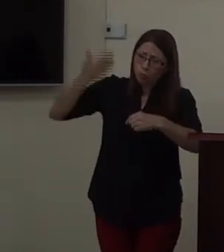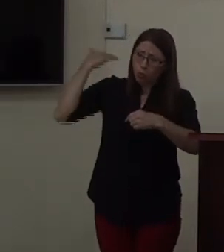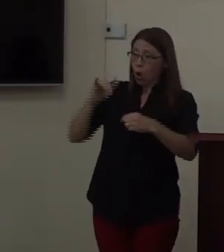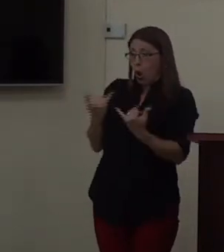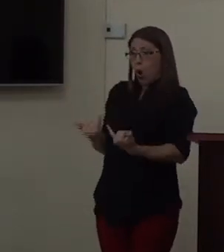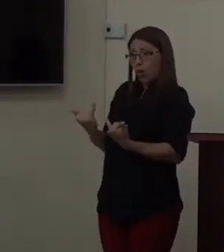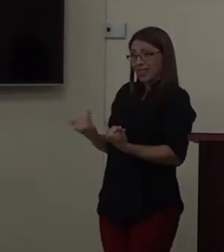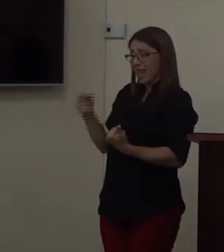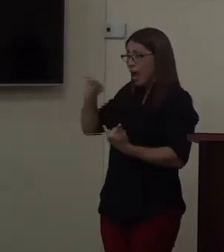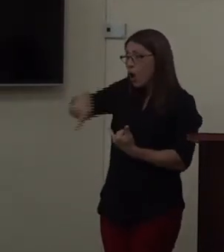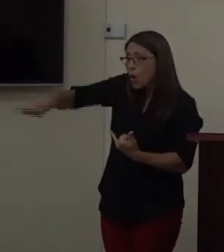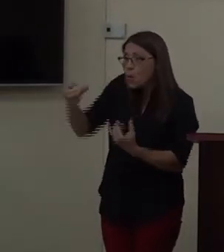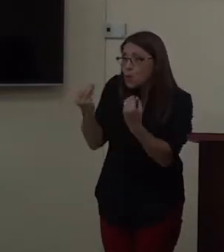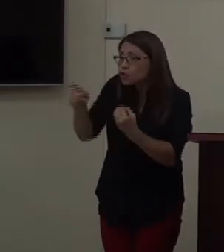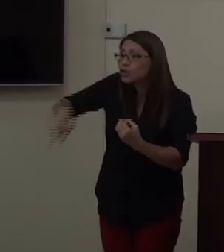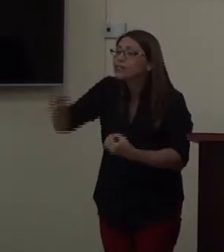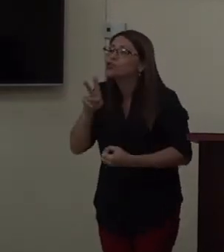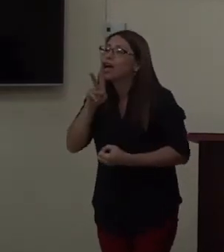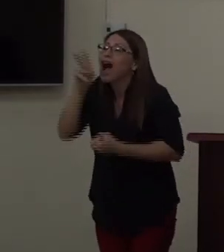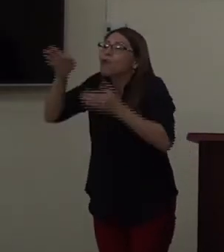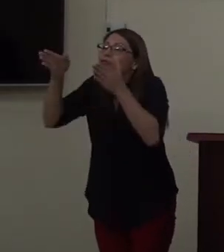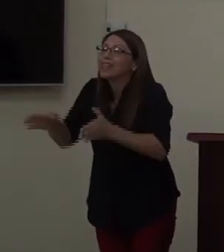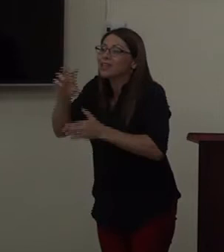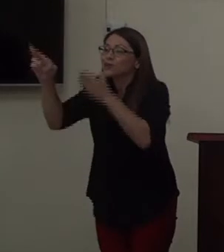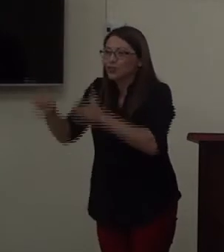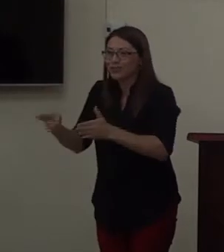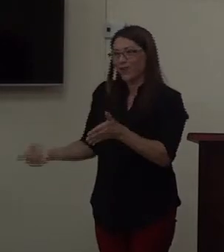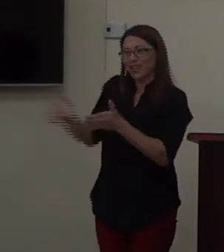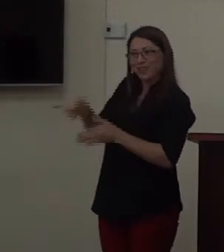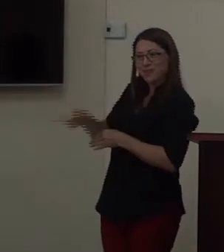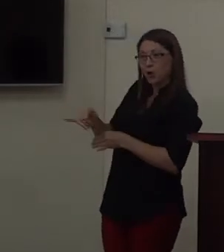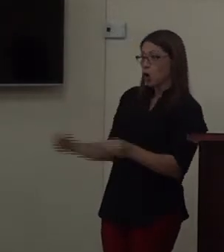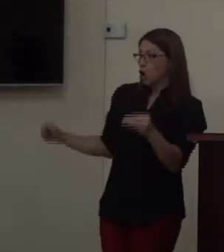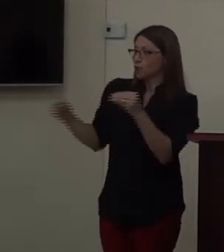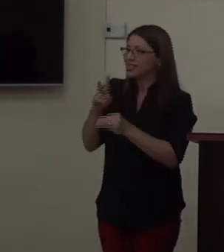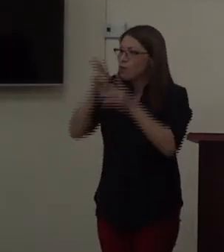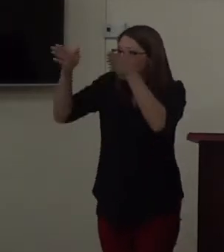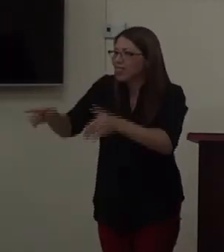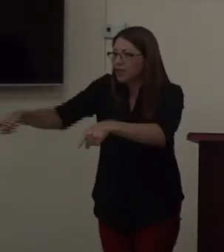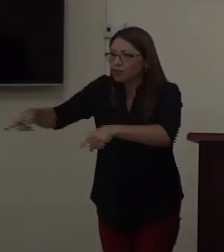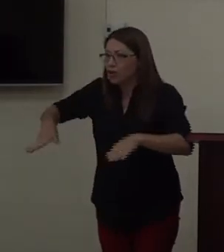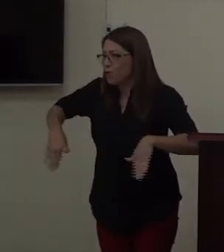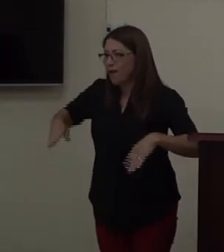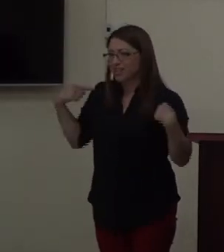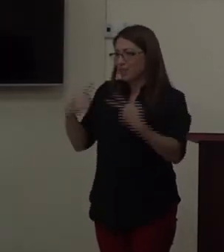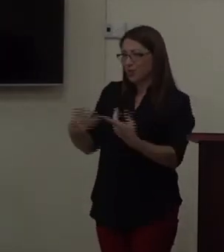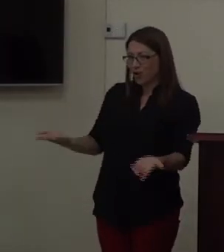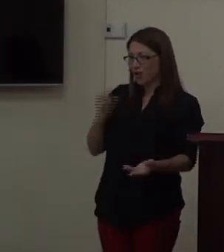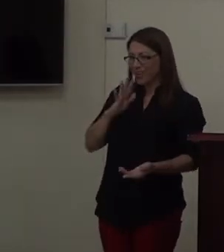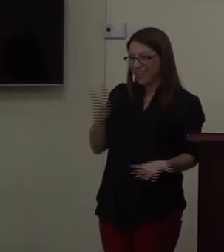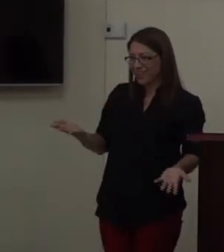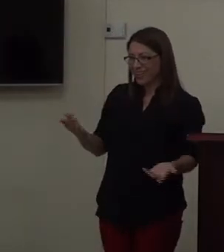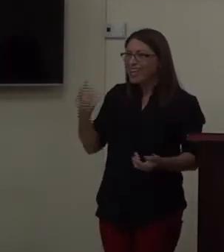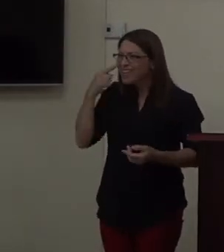estos auténticos costarricenses, como lo mismo, ¿verdad?, los más auténticos no hablan español. Y vean ahí, ¿verdad?, el